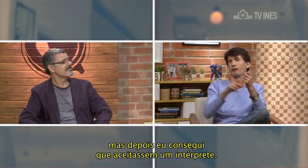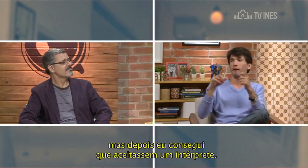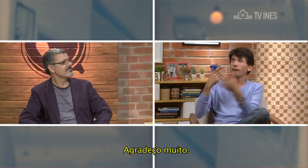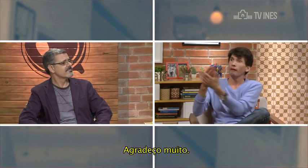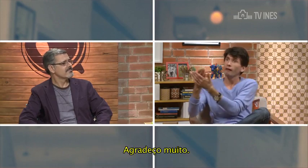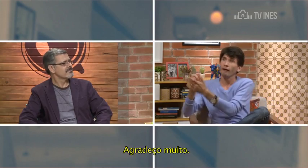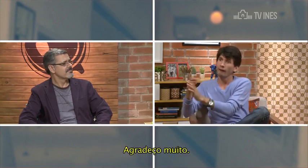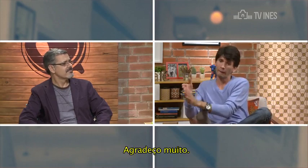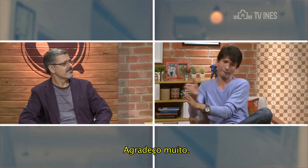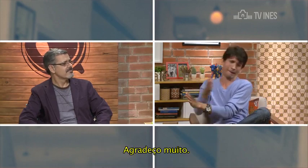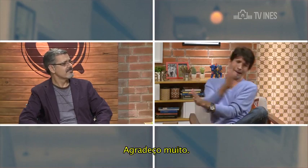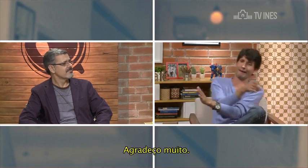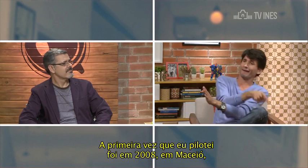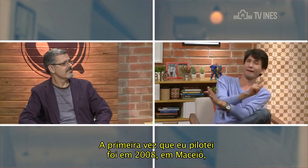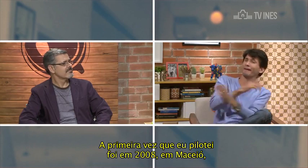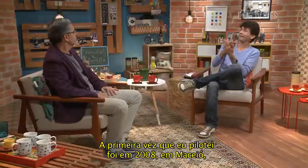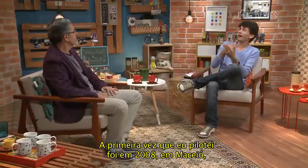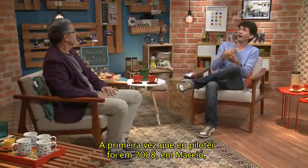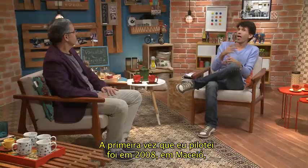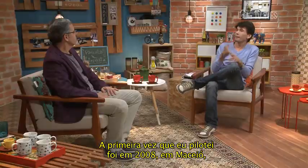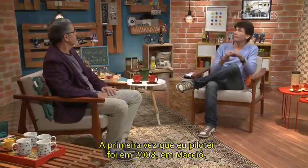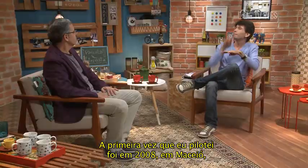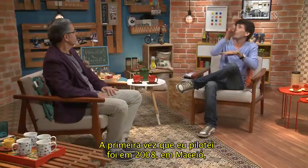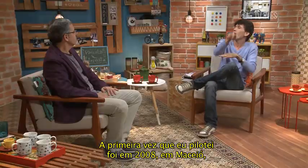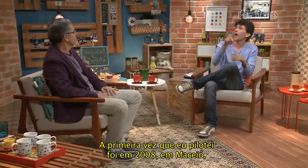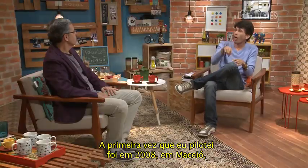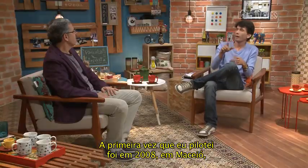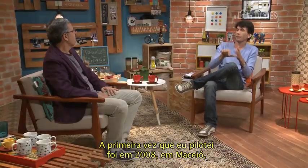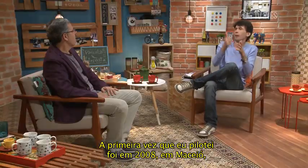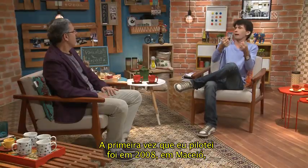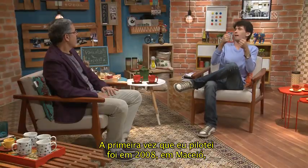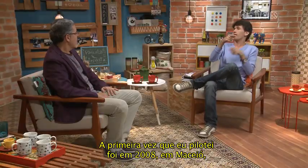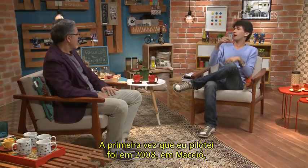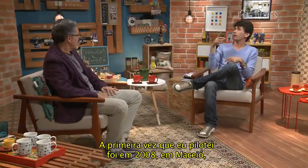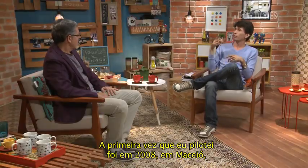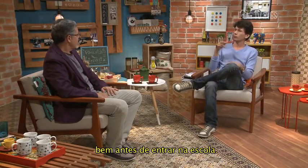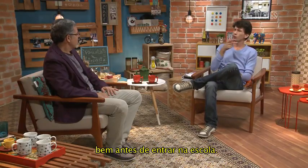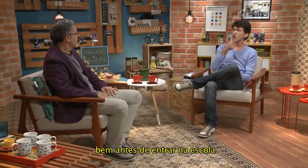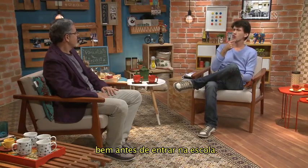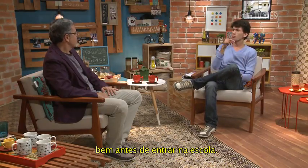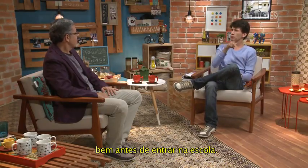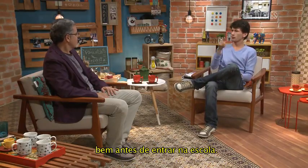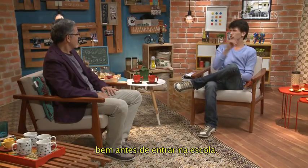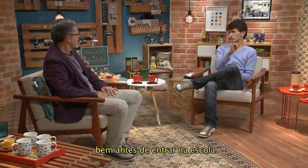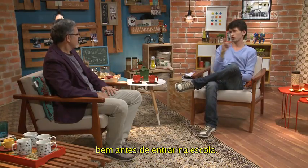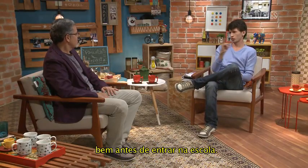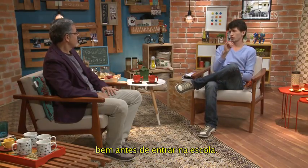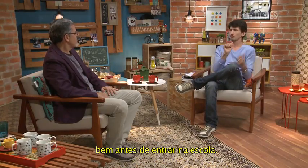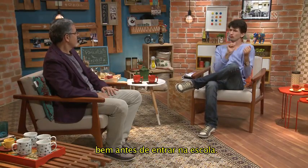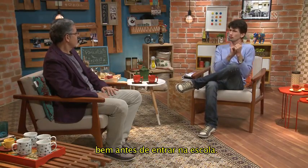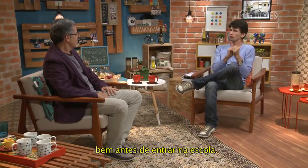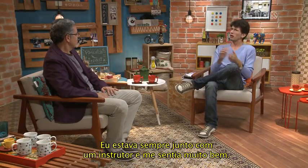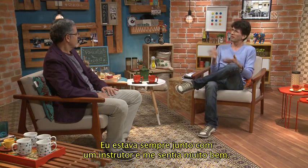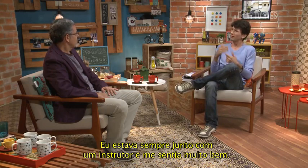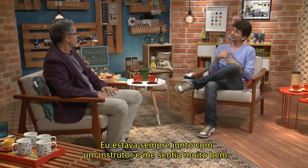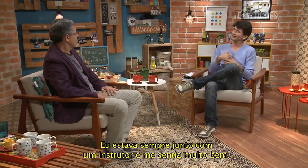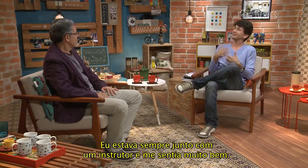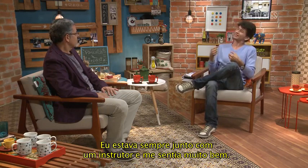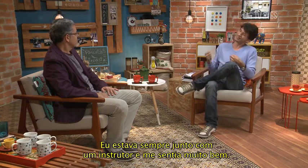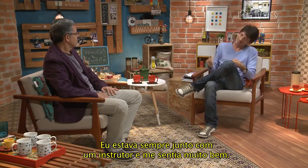agradeço muito a primeira vez que eu pilotei foi em 2008 em Maceió bem antes de entrar na escola eu estava sempre junto com o